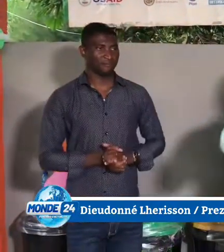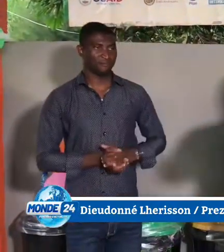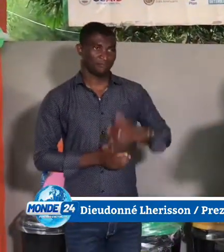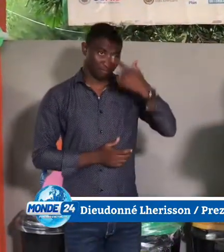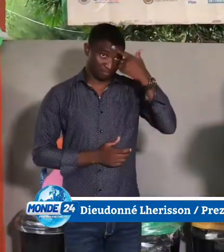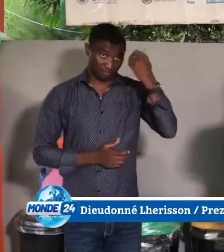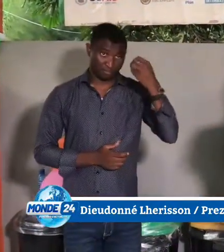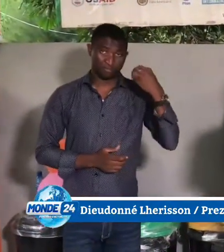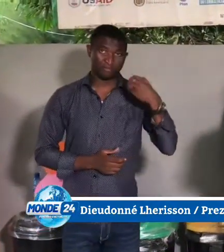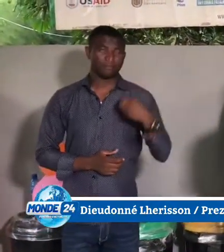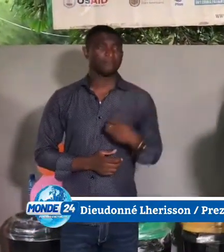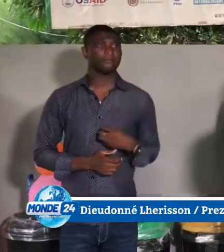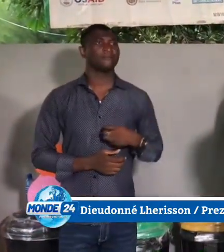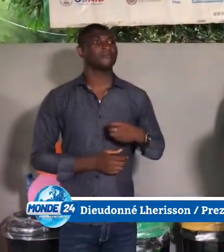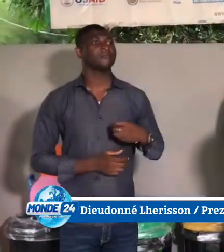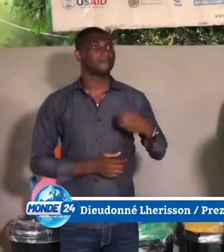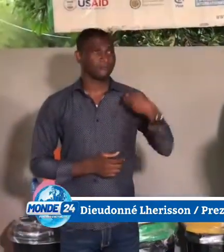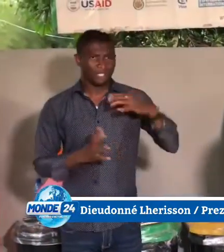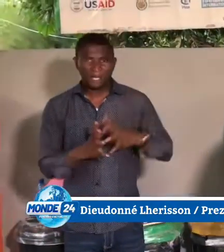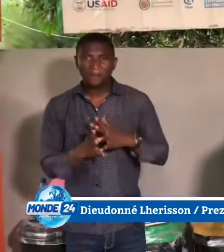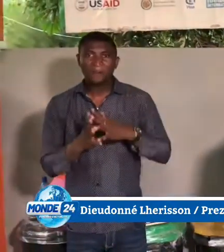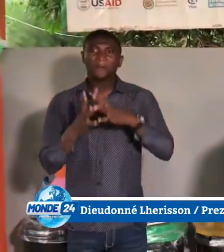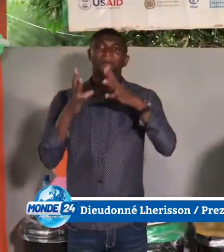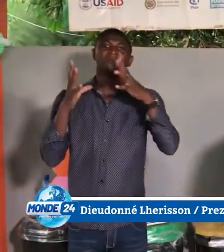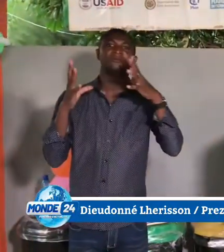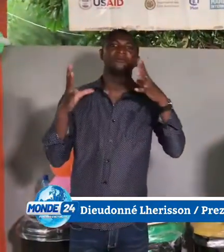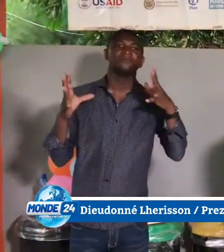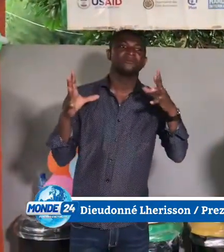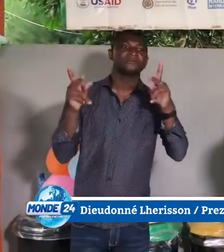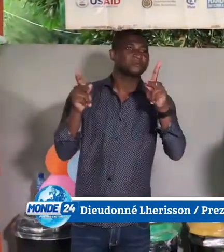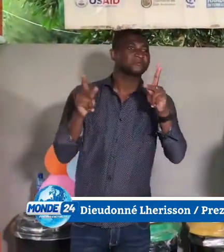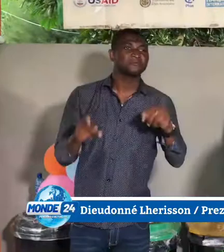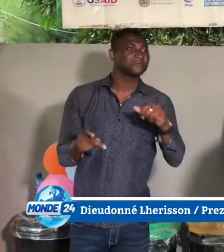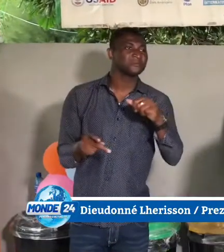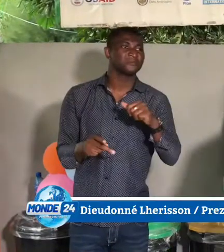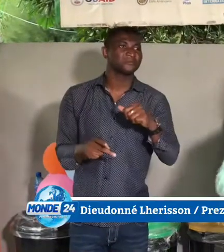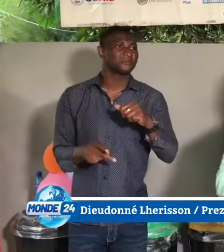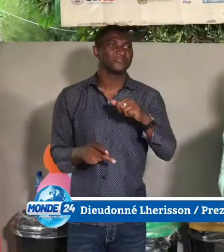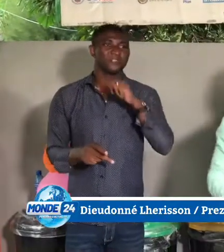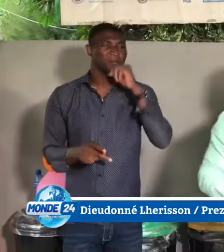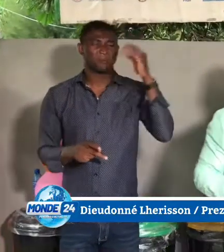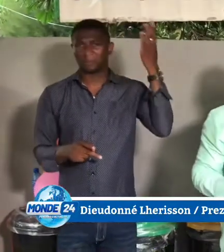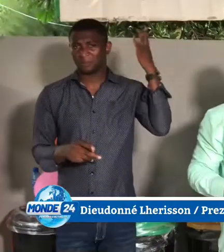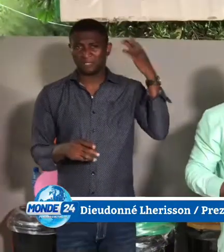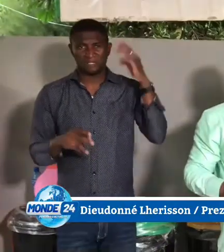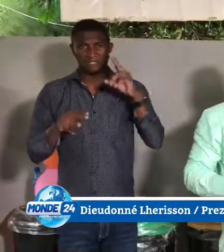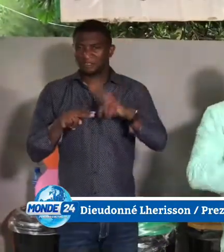parce que bon ban associé m'pa ta ko jam chita avec yo m'pa ta ko jam moi yo